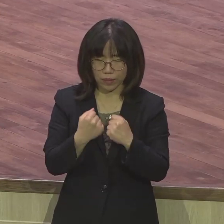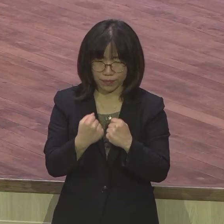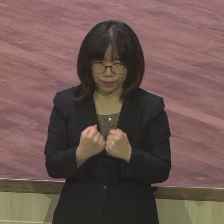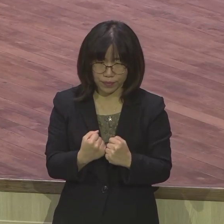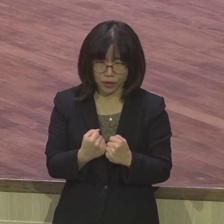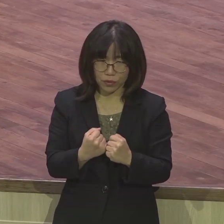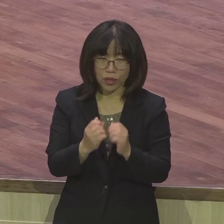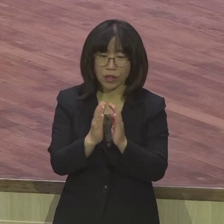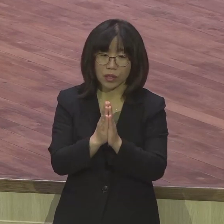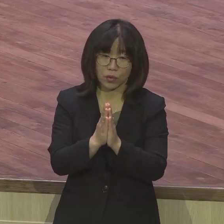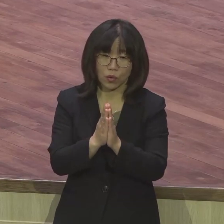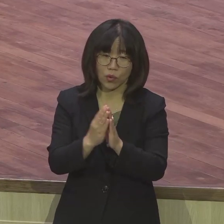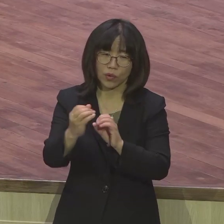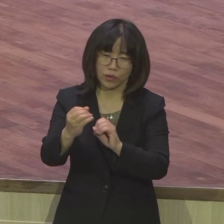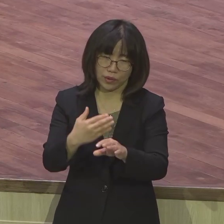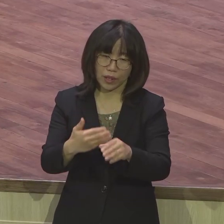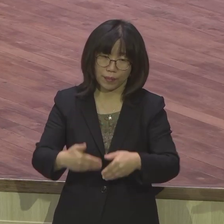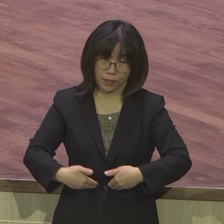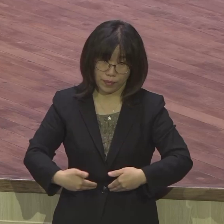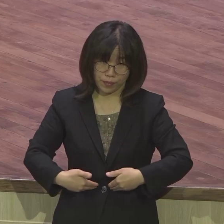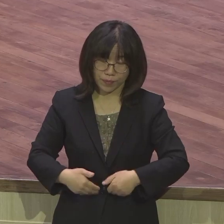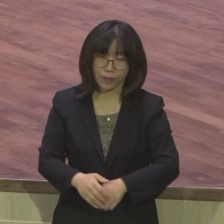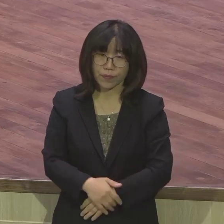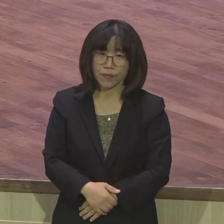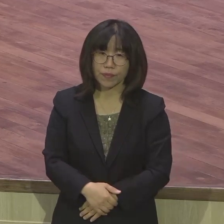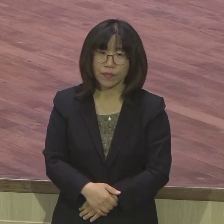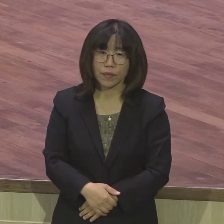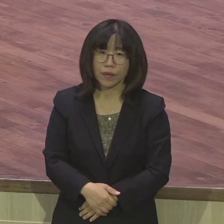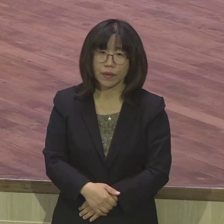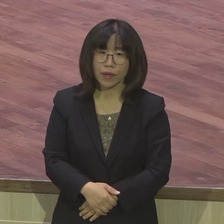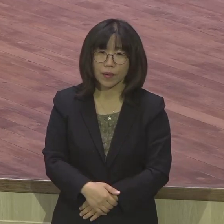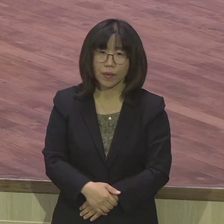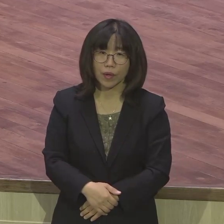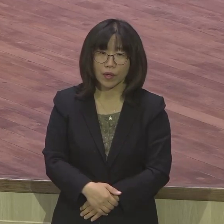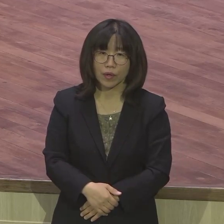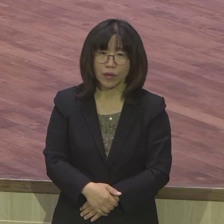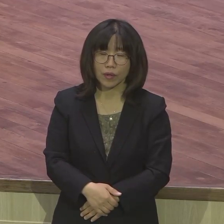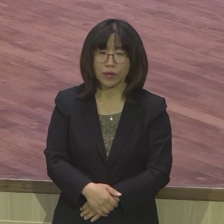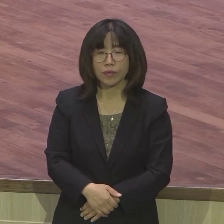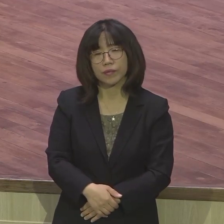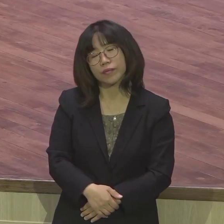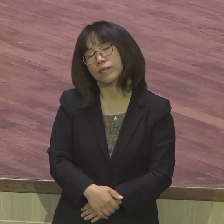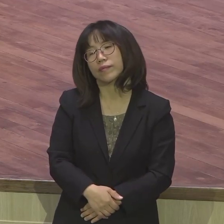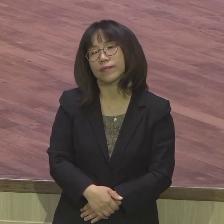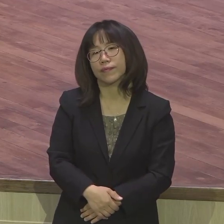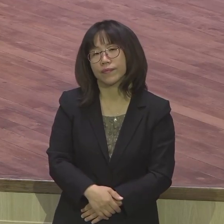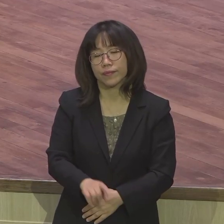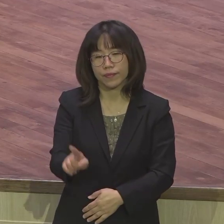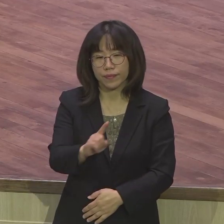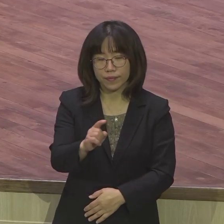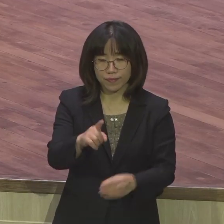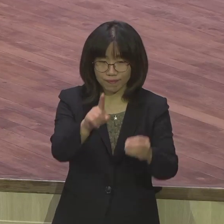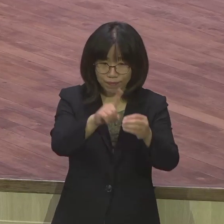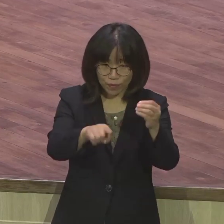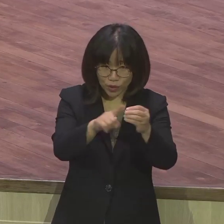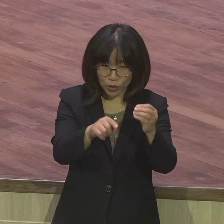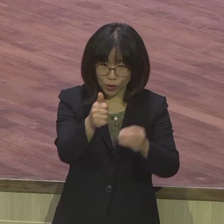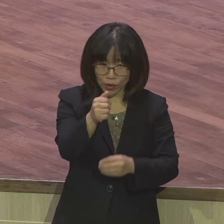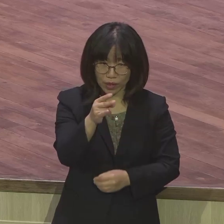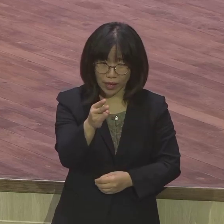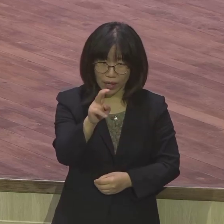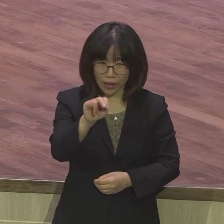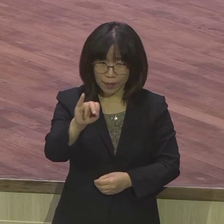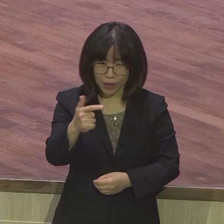그래서 여러분 뭐 이건 적용하는 부분은 아니지만 뭐 해미스님 같은 경우는 뭐 멈추면 보인다 이렇게 얘기를 하잖아요. 자기 자신을 보라는 거죠.